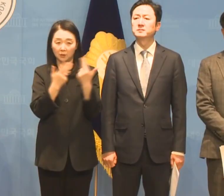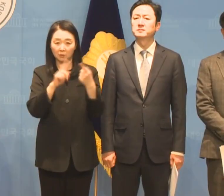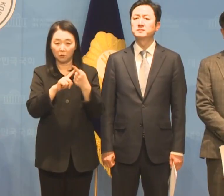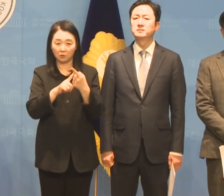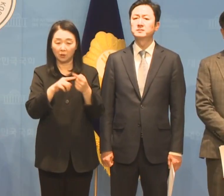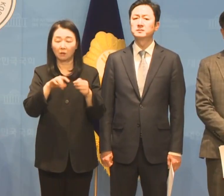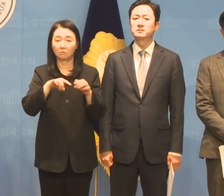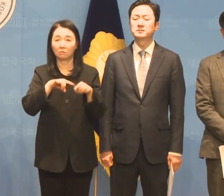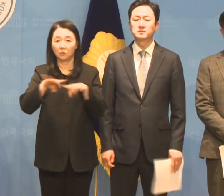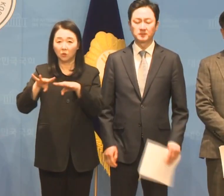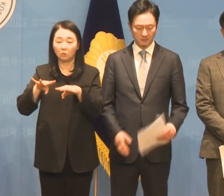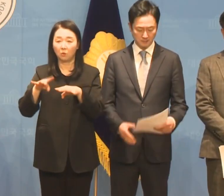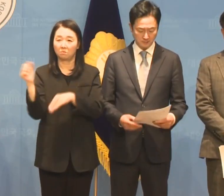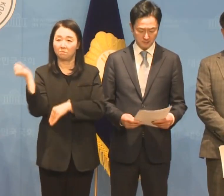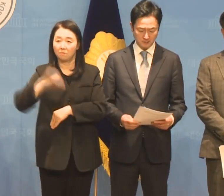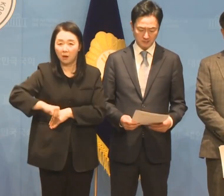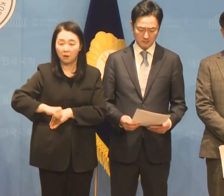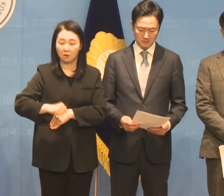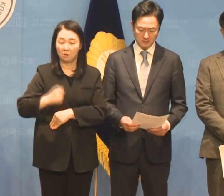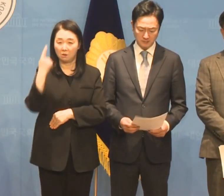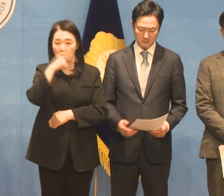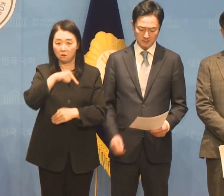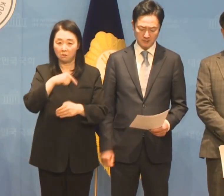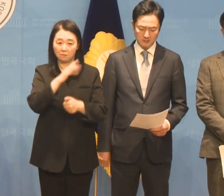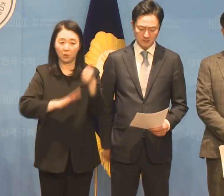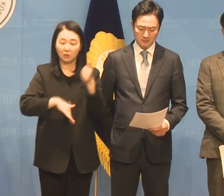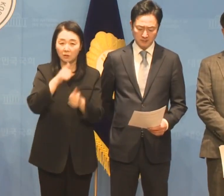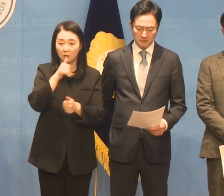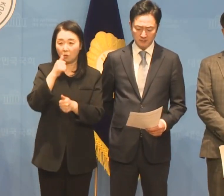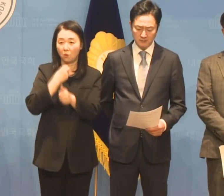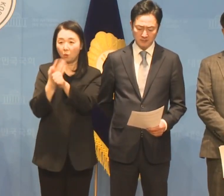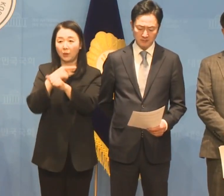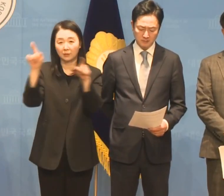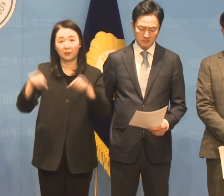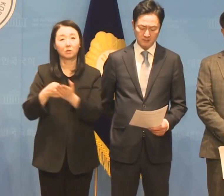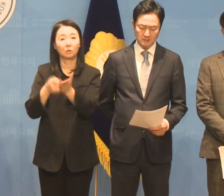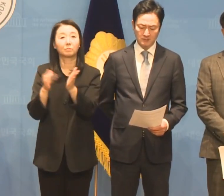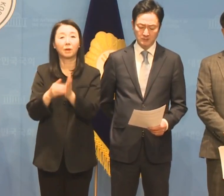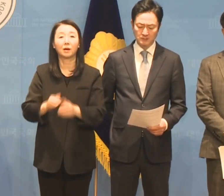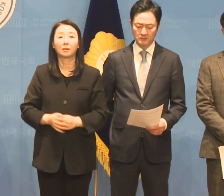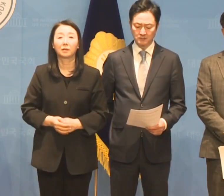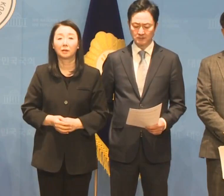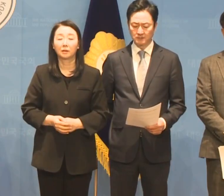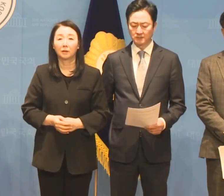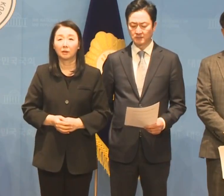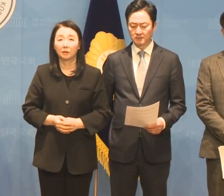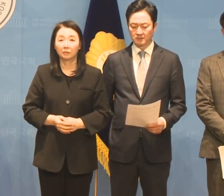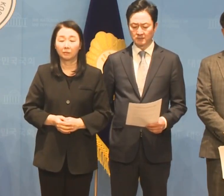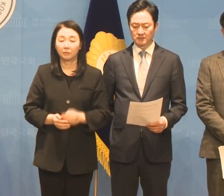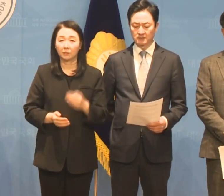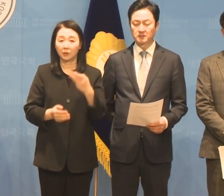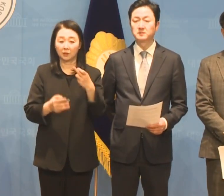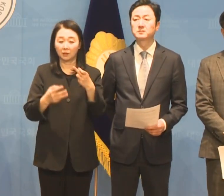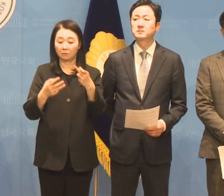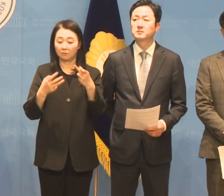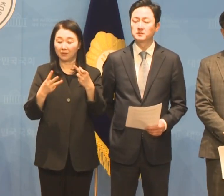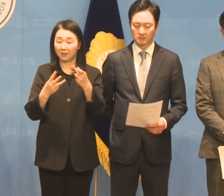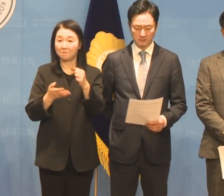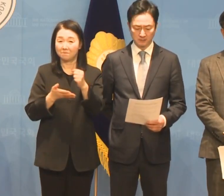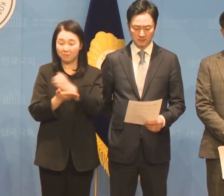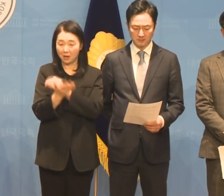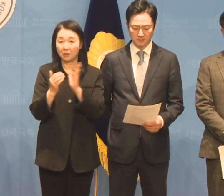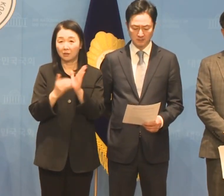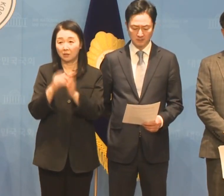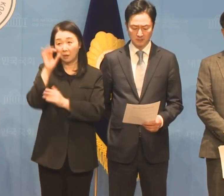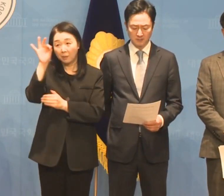위반 명예훼손으로 고발장을 접수합니다. 12.3 내란 사태 이후 100일 정도가 지났지만 아직 내란은 진행